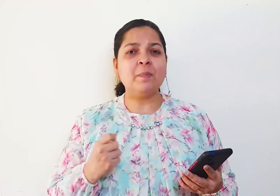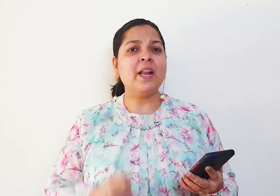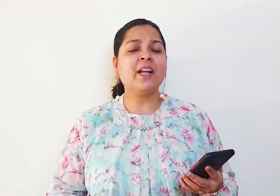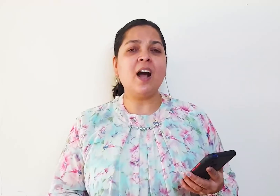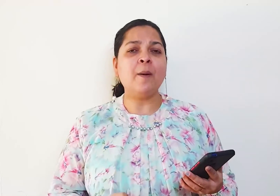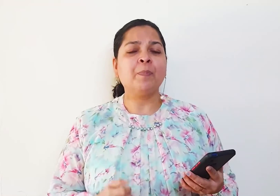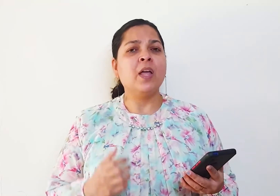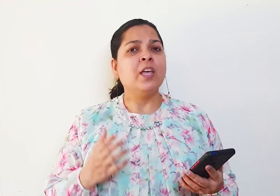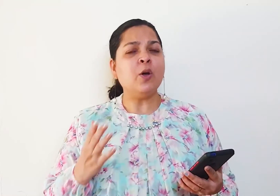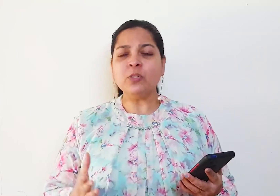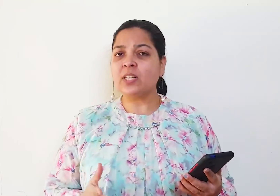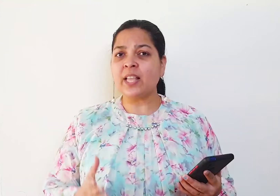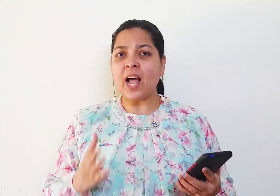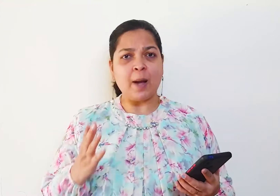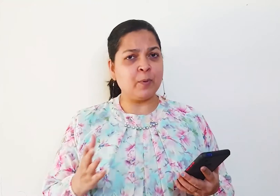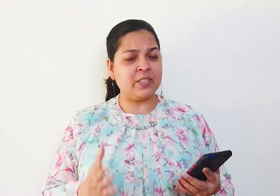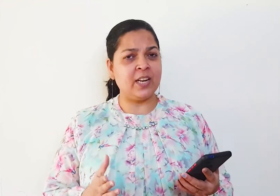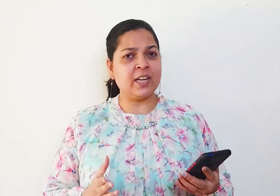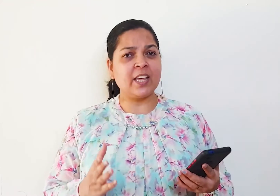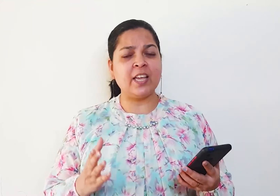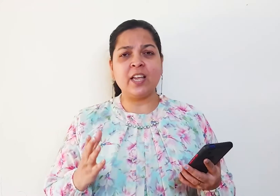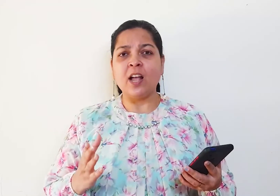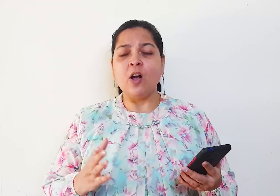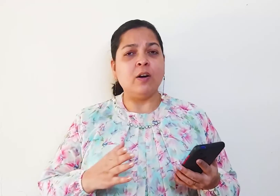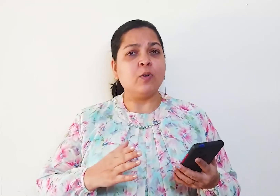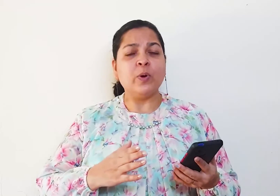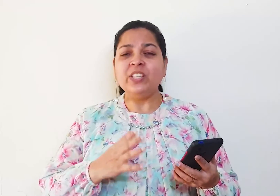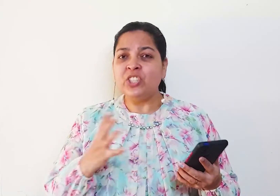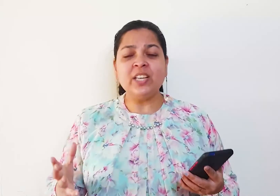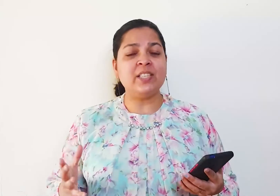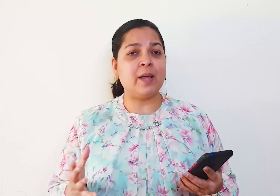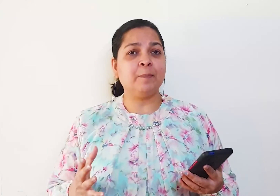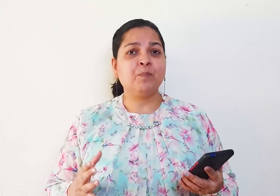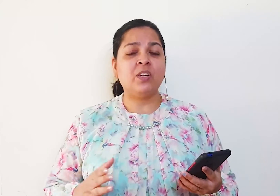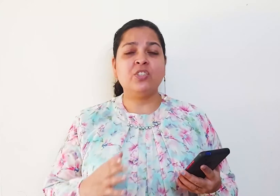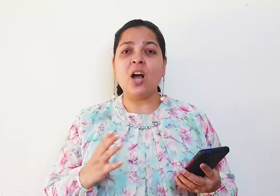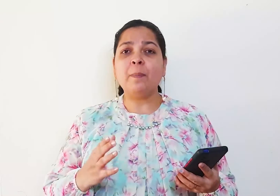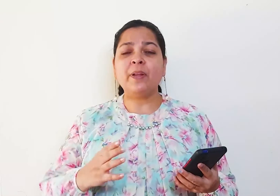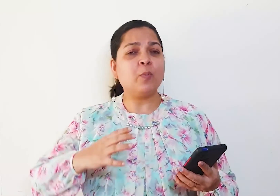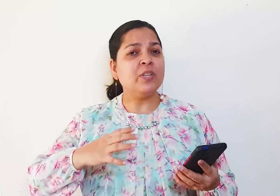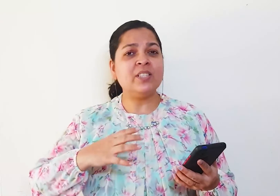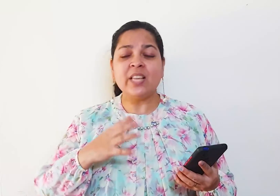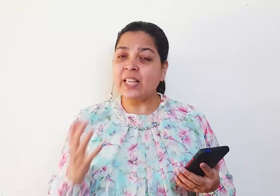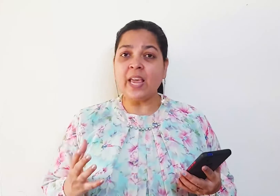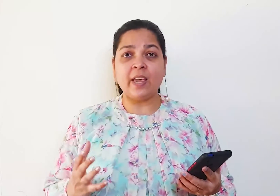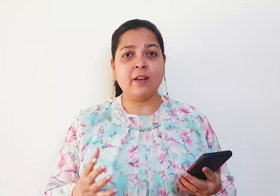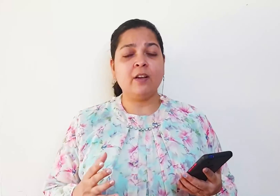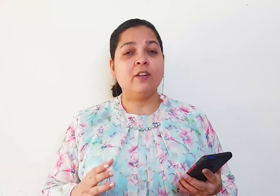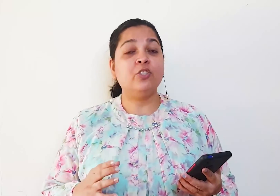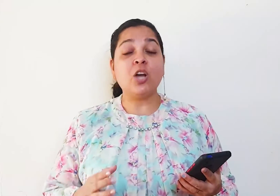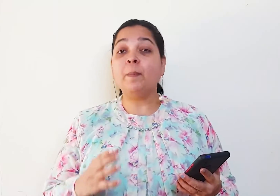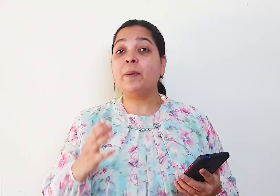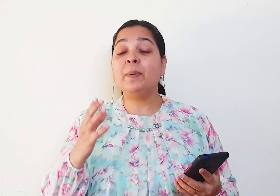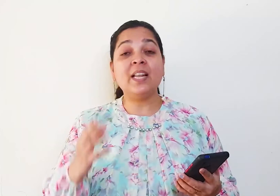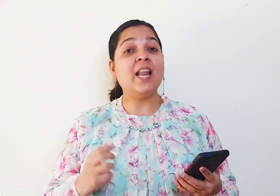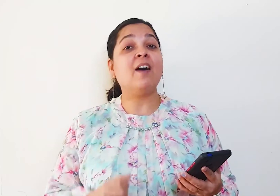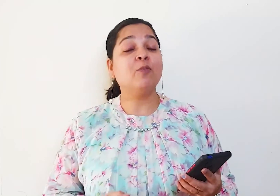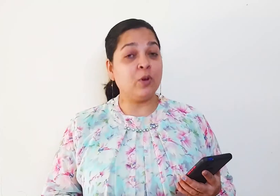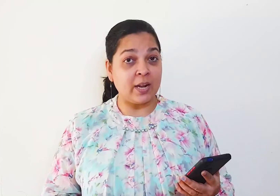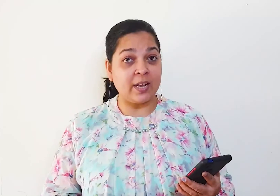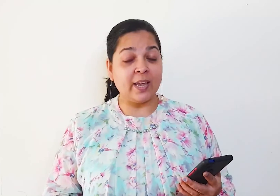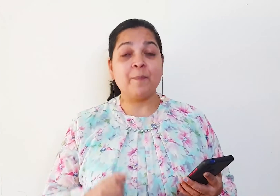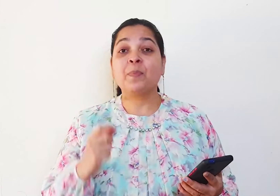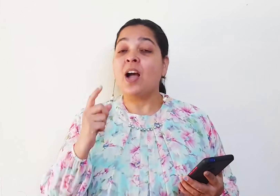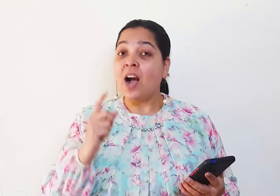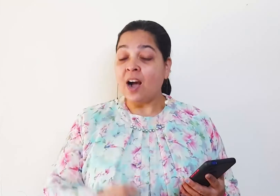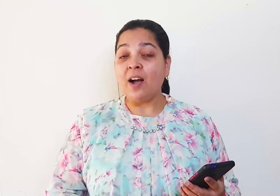तपाईँ भन्नुहुन्छ होला, मसँग यो शक्ति कसरी छ? होइन, जुन दिन तपाईँले प्रभु यीशु ख्रीष्टलाई पवित्र आत्मालाई